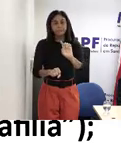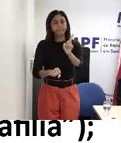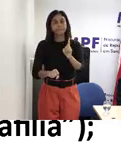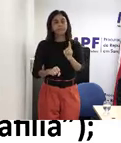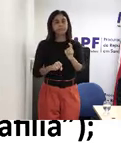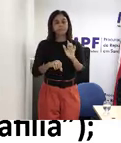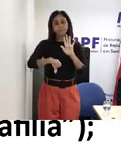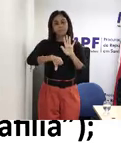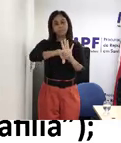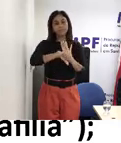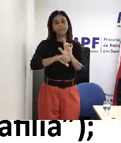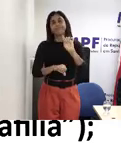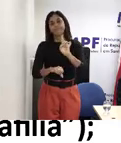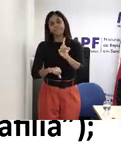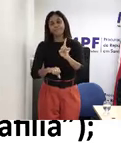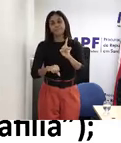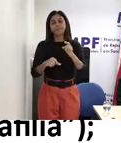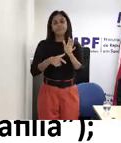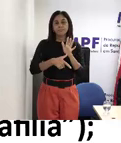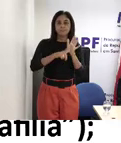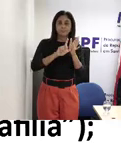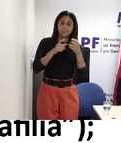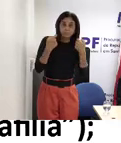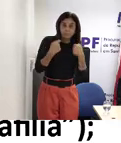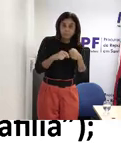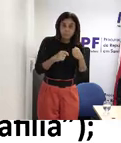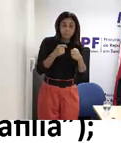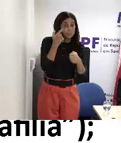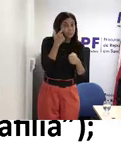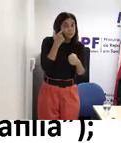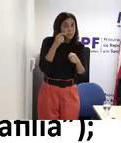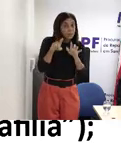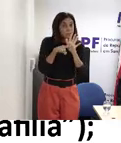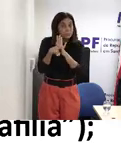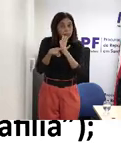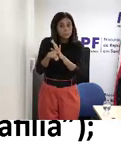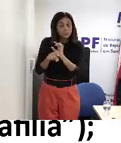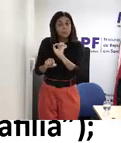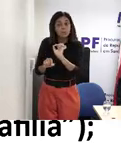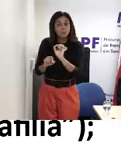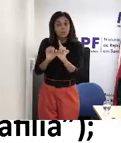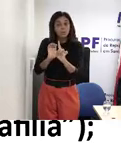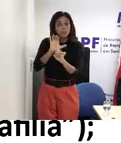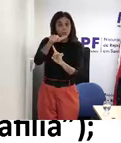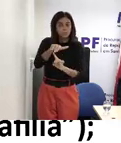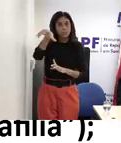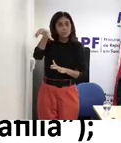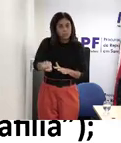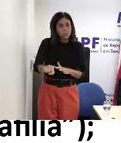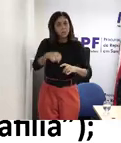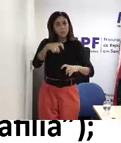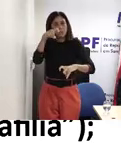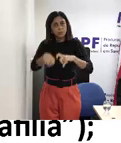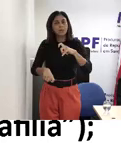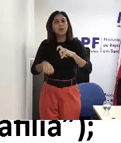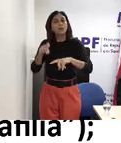conduta Aí sim essa conduta ela vai se amoldar os tipos penais previstos nas nossas normas incriminadoras e aí começa a